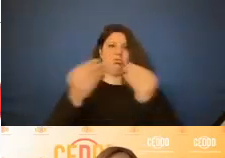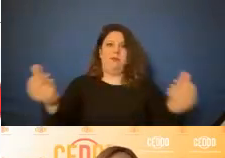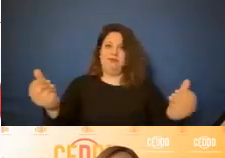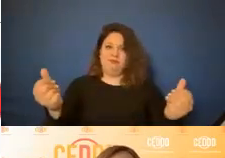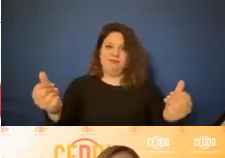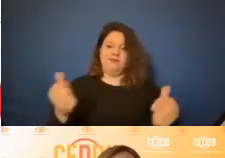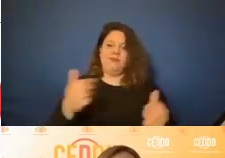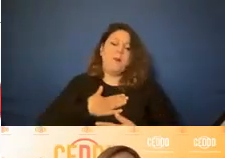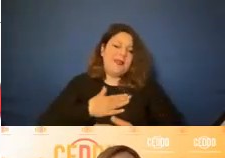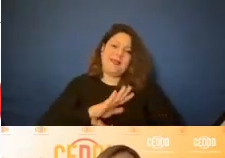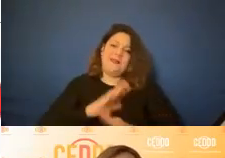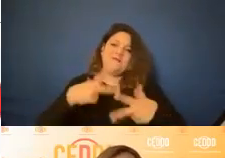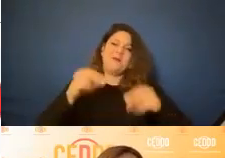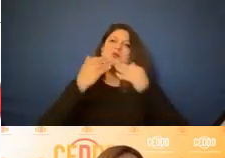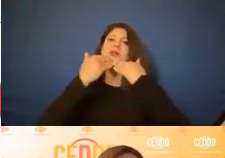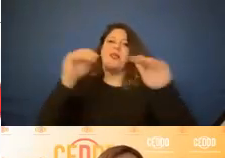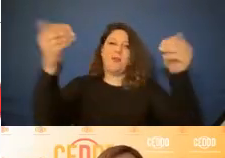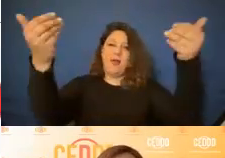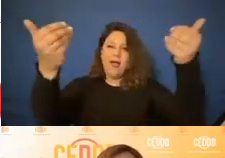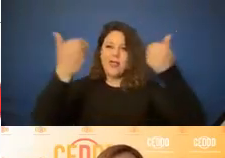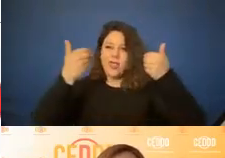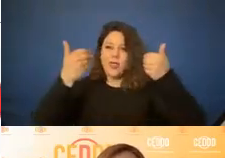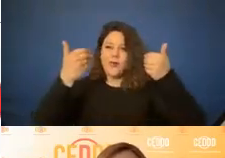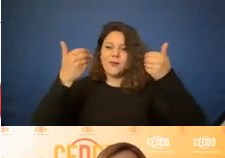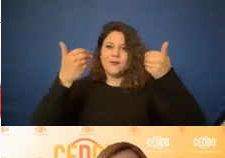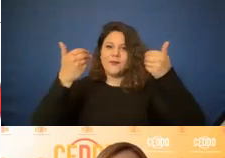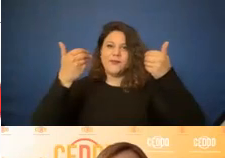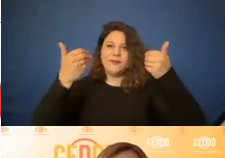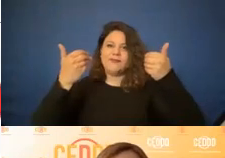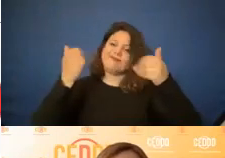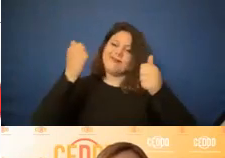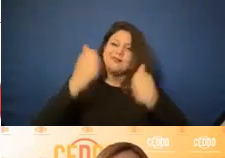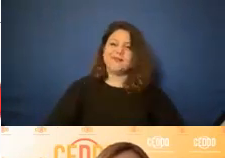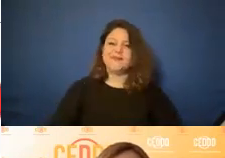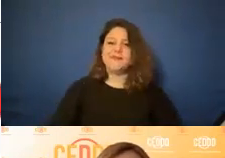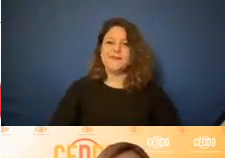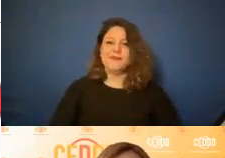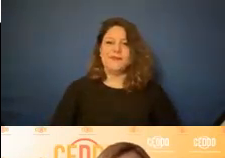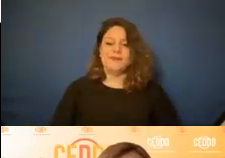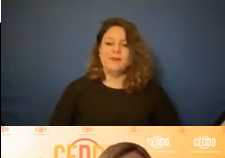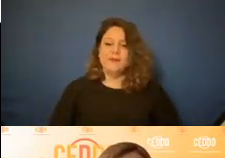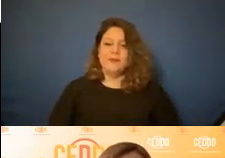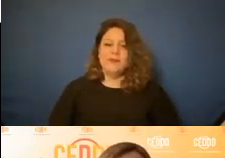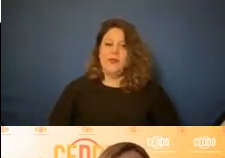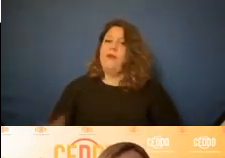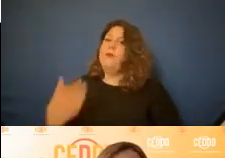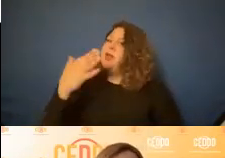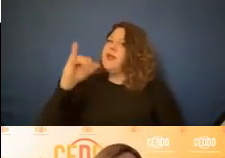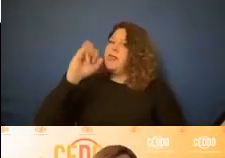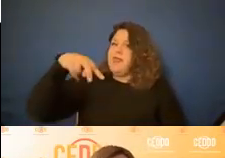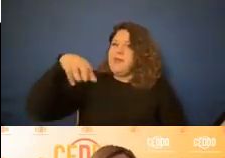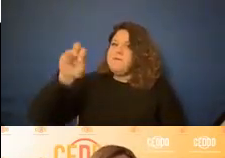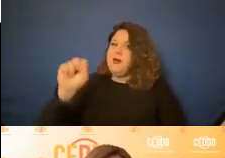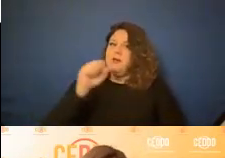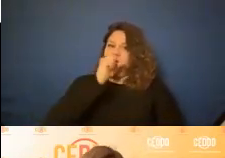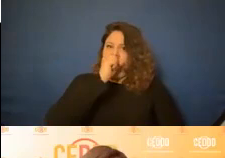mi parte nada más. Muchas gracias por la atención y hasta luego. Muchas gracias, Inma. Uy, la